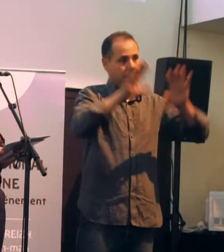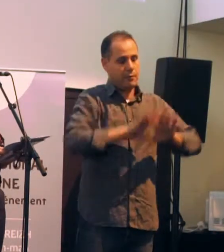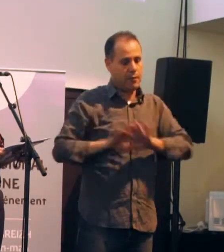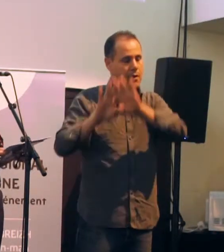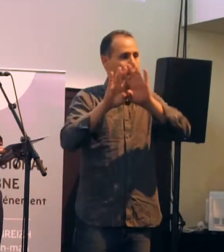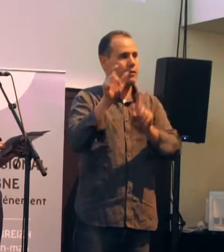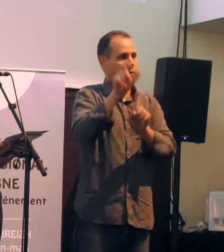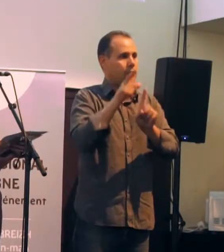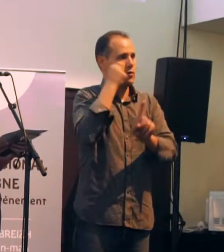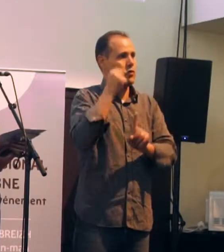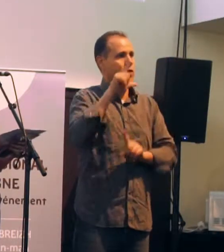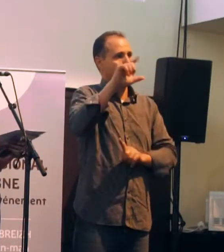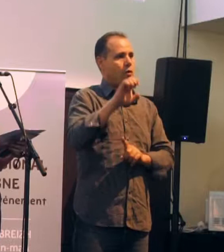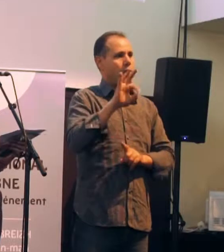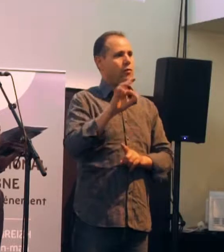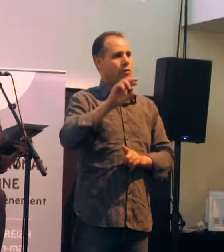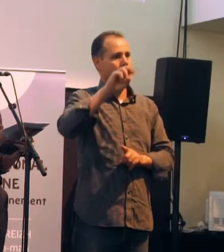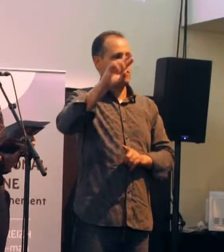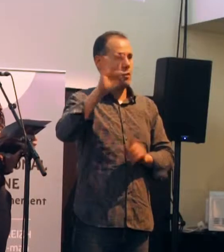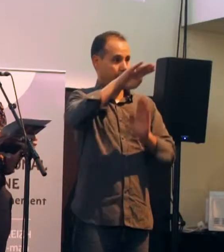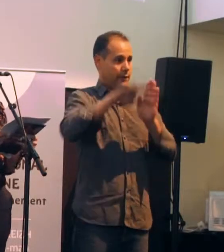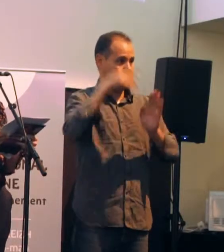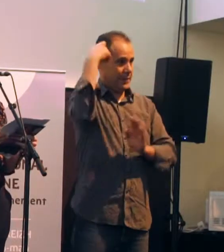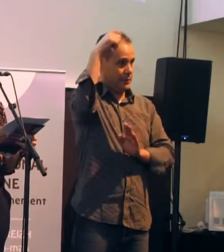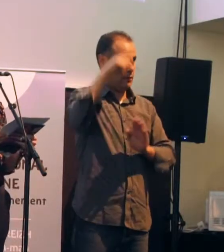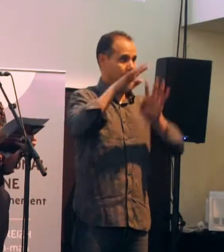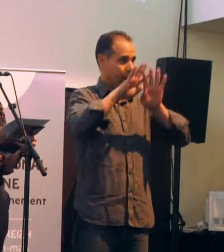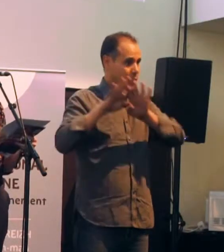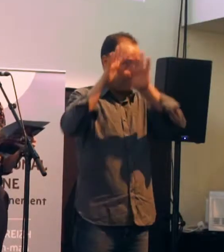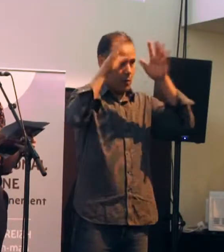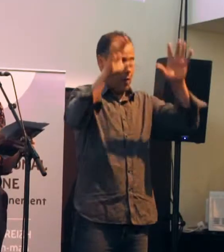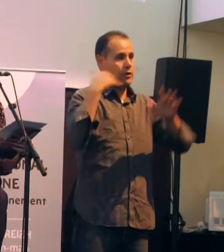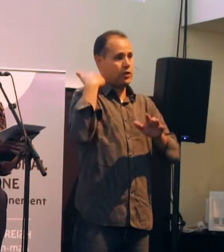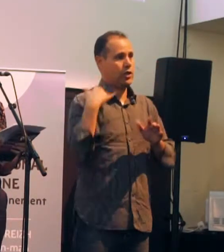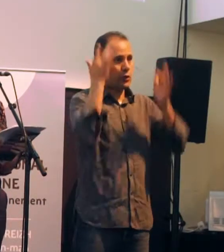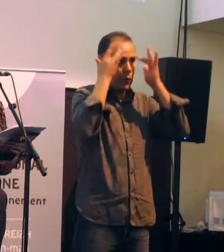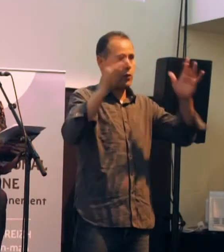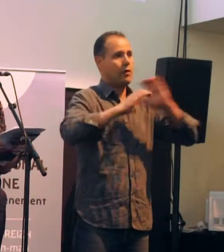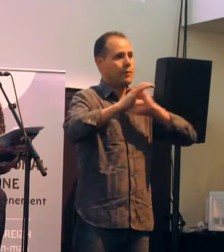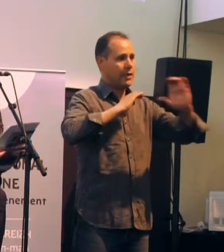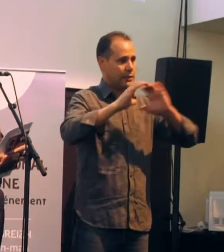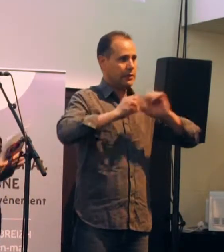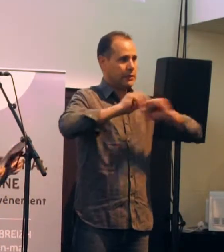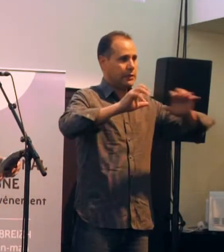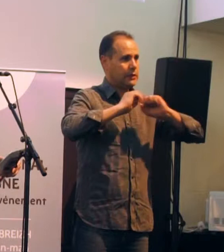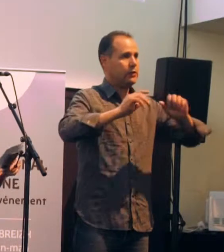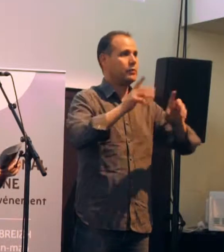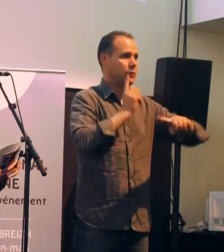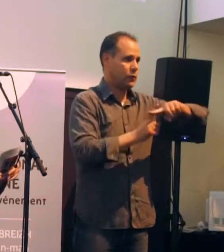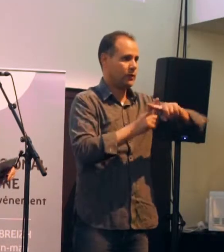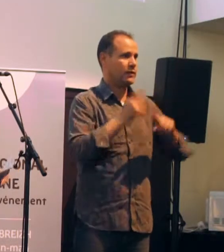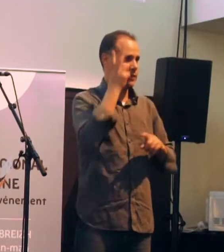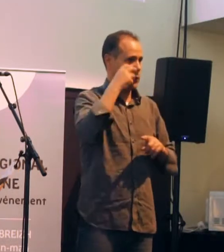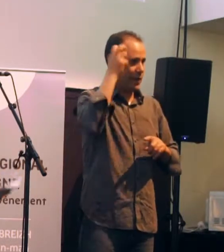de M. Hervé Le Thor, vice-président de Rennes Métropole en charge de la culture, de la communication et de la citoyenneté, que j'invite à monter sur